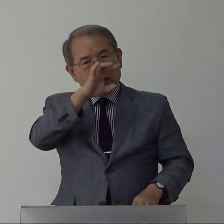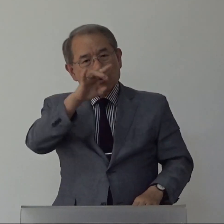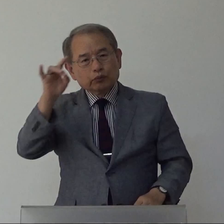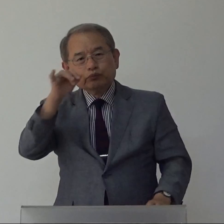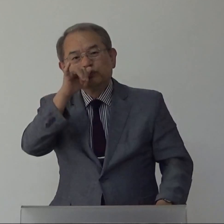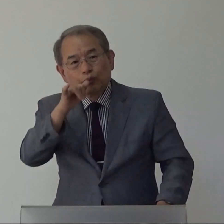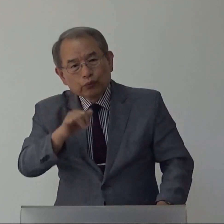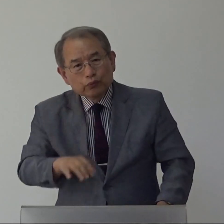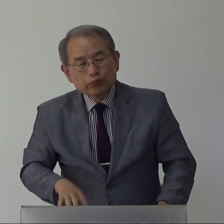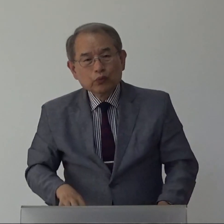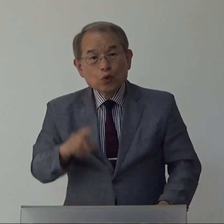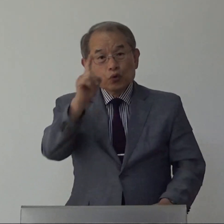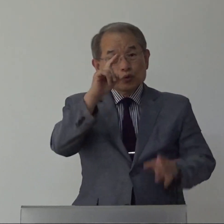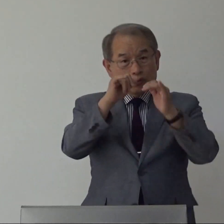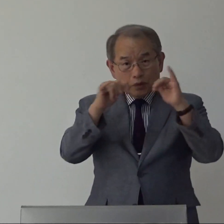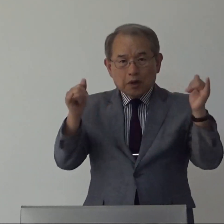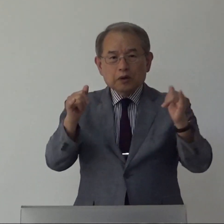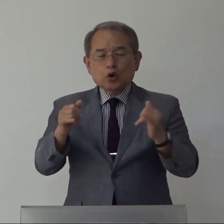결혼이 지옥이 됩니다.